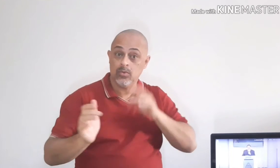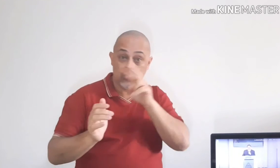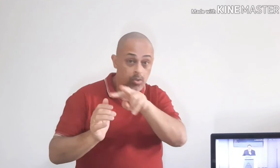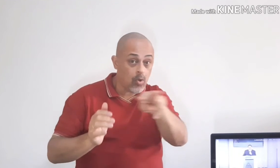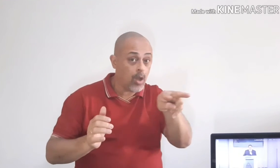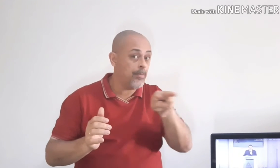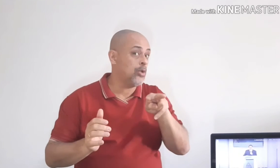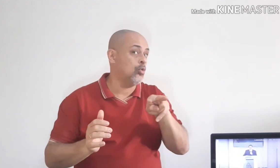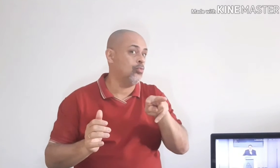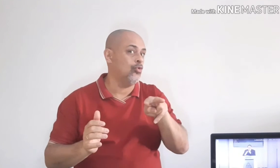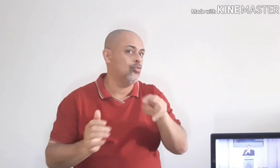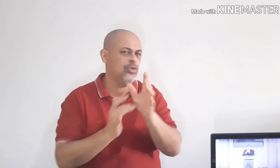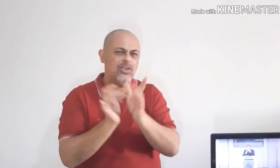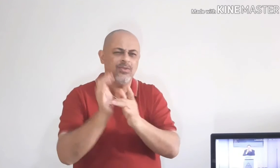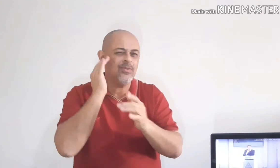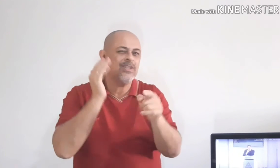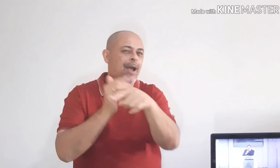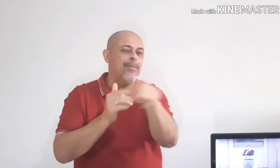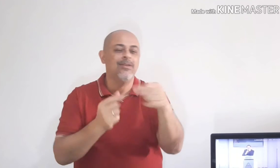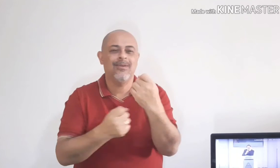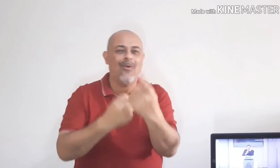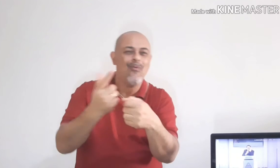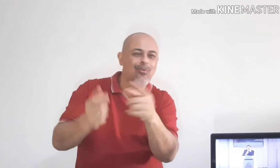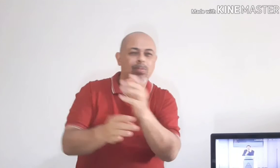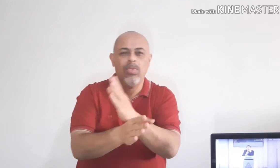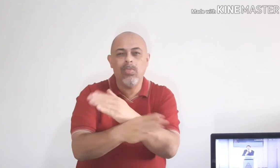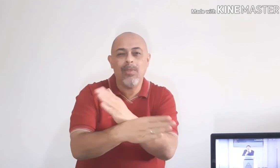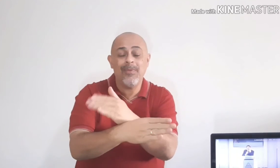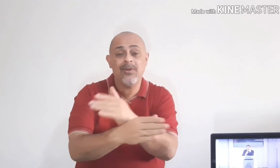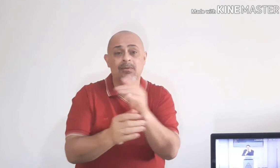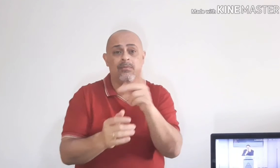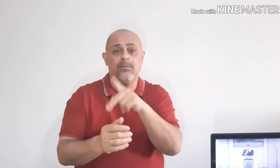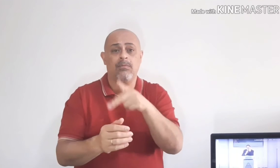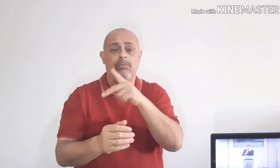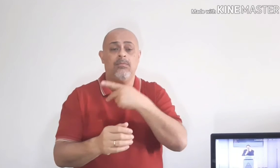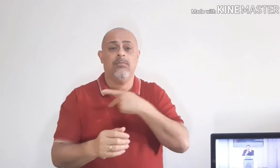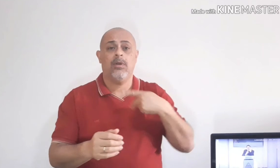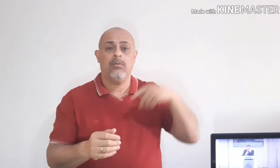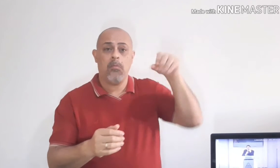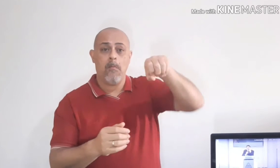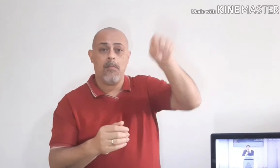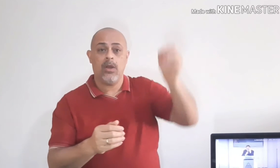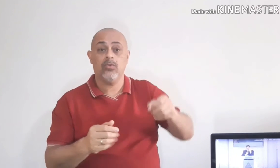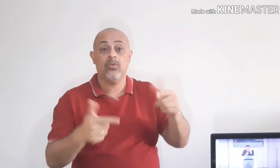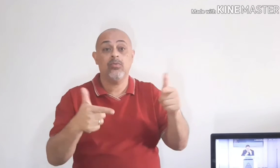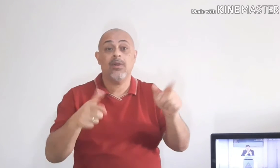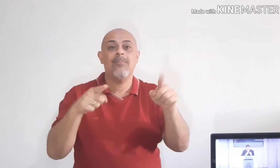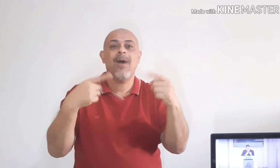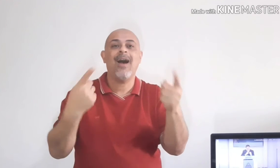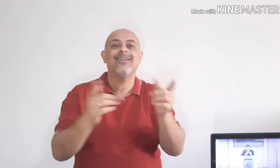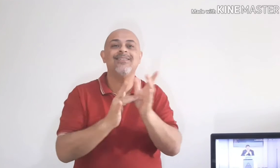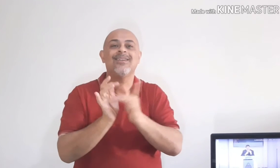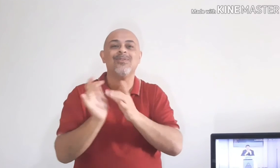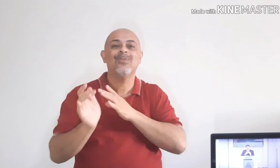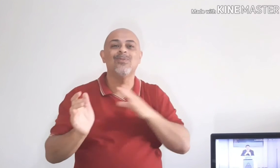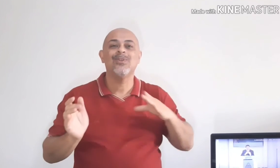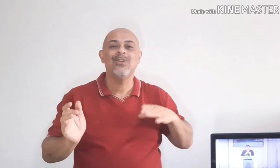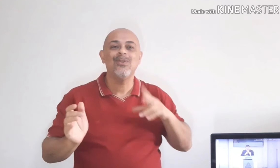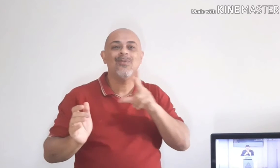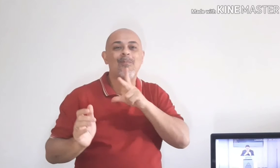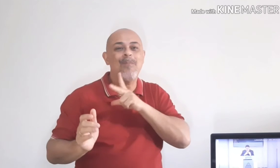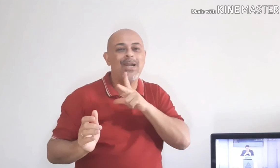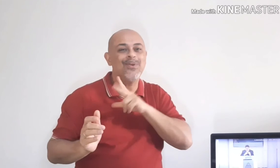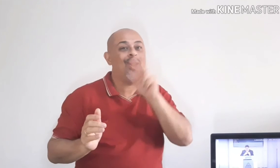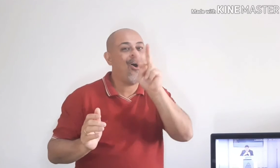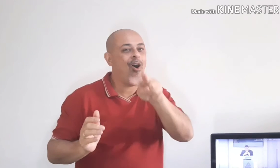pastor. Mas ele também olha singularmente, particularmente, para cada